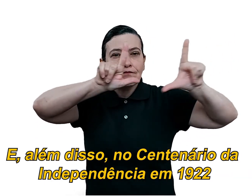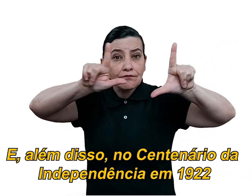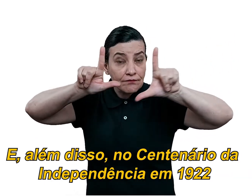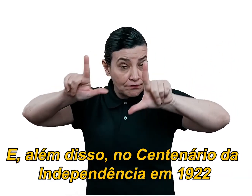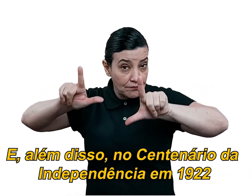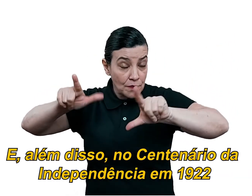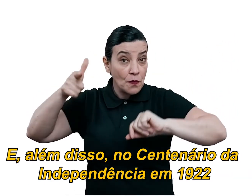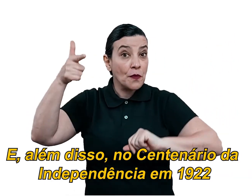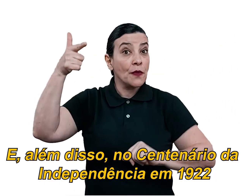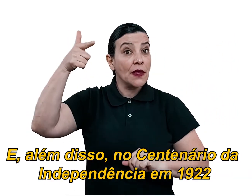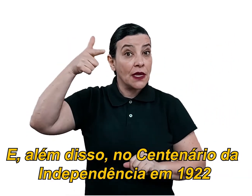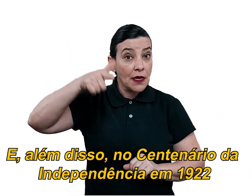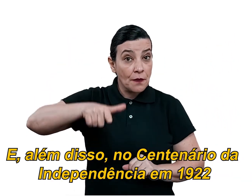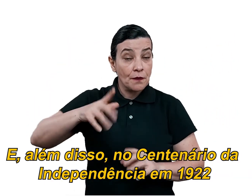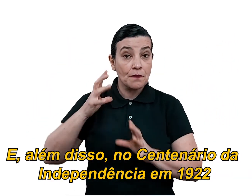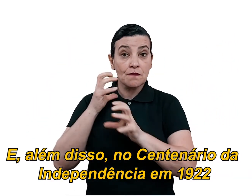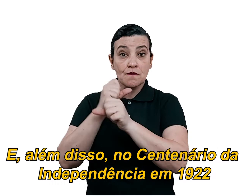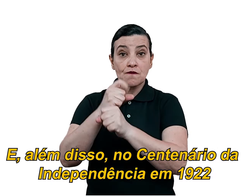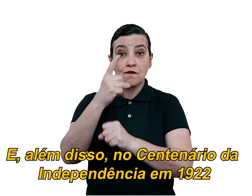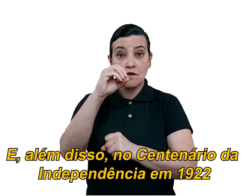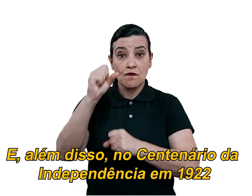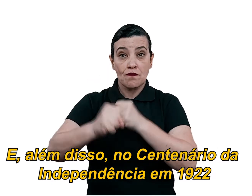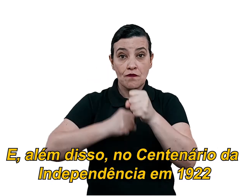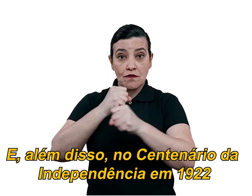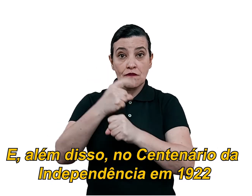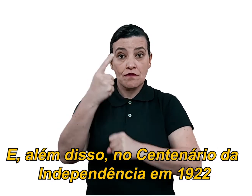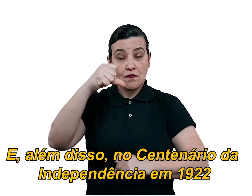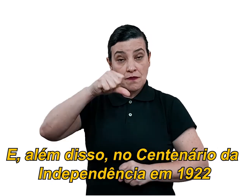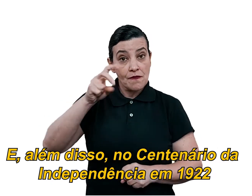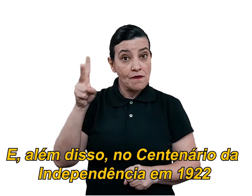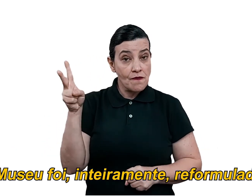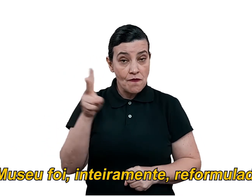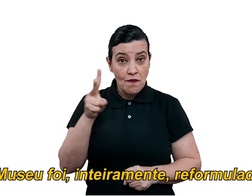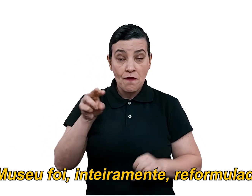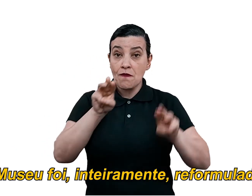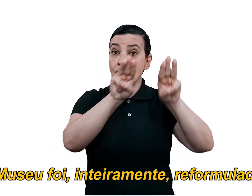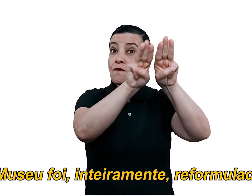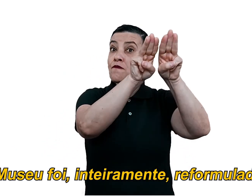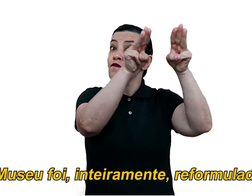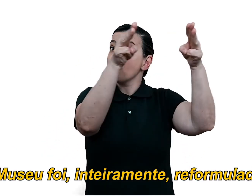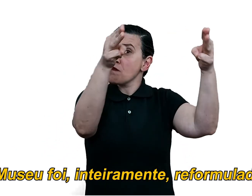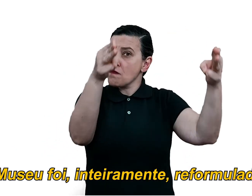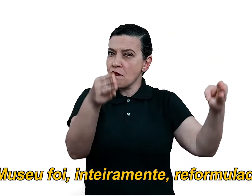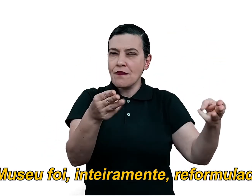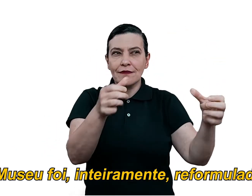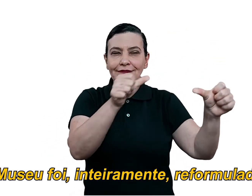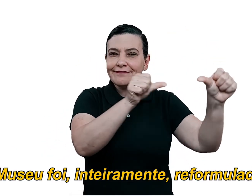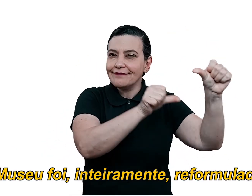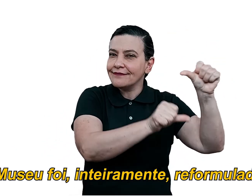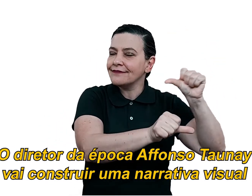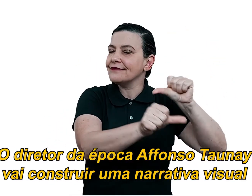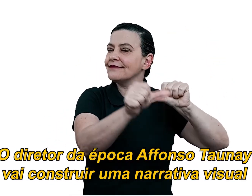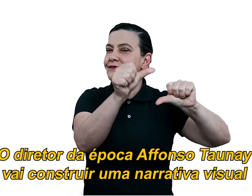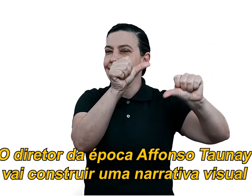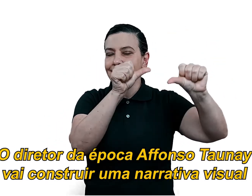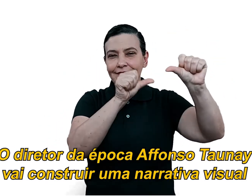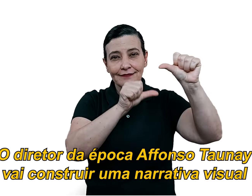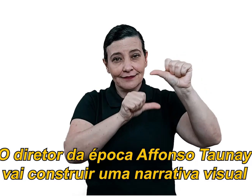além disso, no centenário da independência, em 1922, o museu foi inteiramente reformulado. O diretor